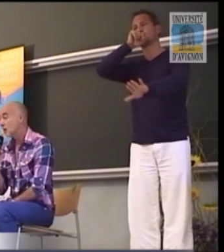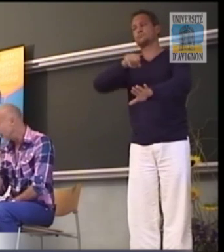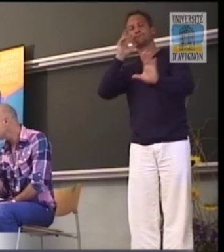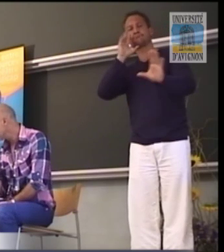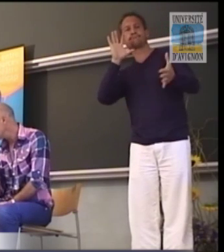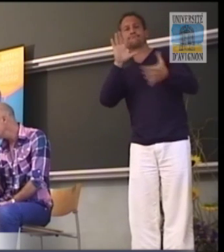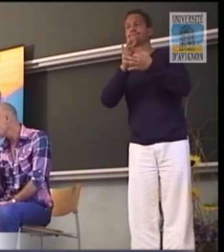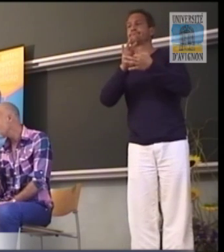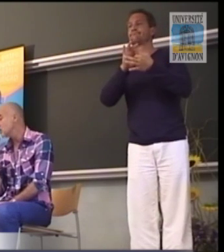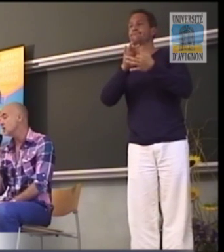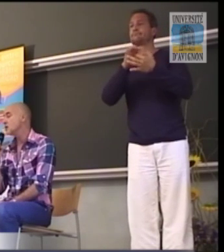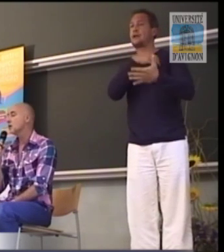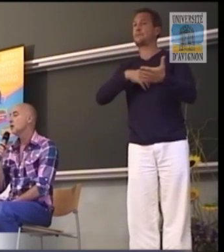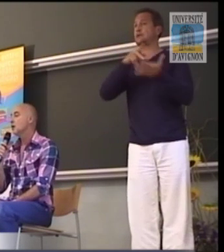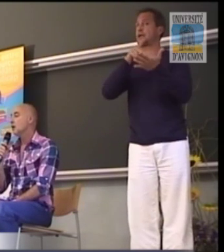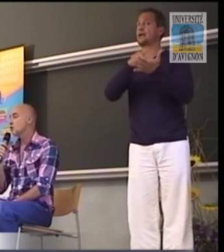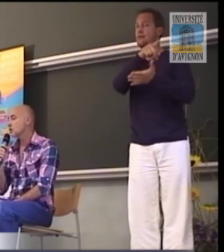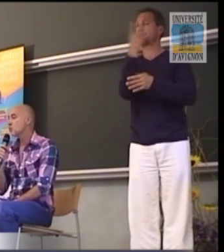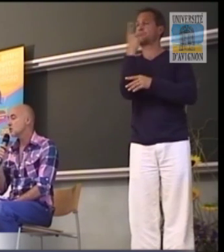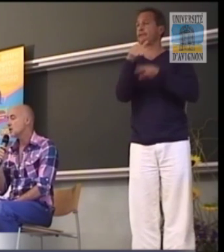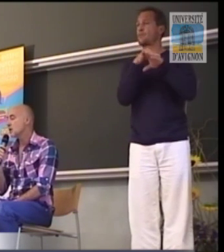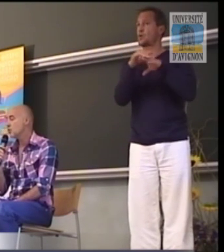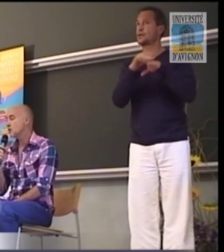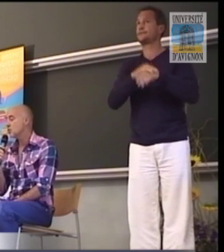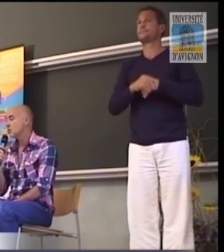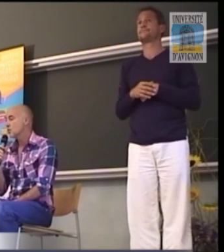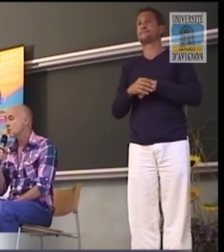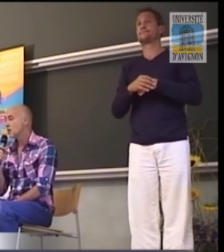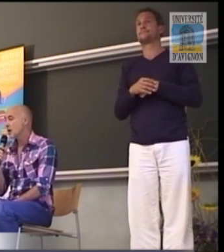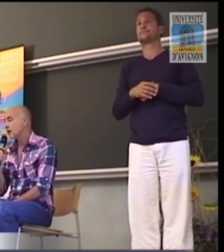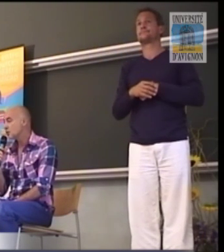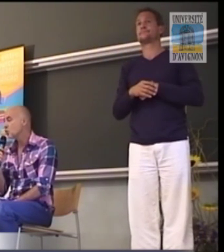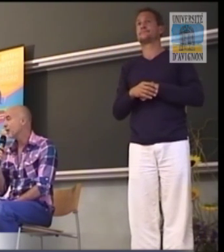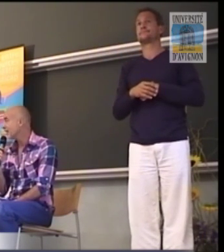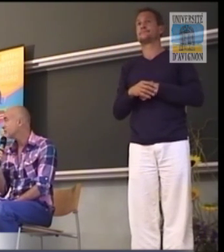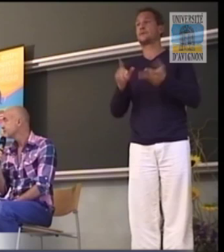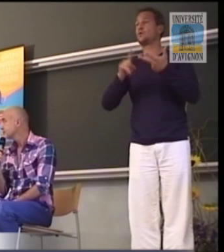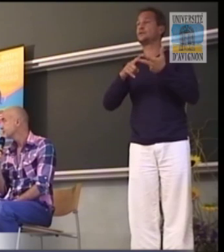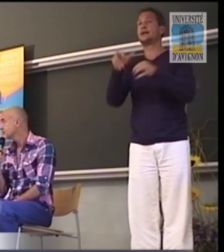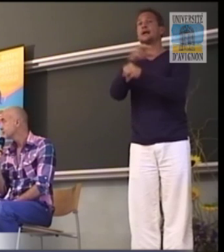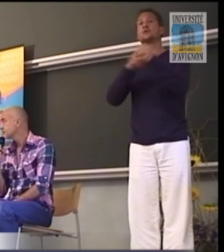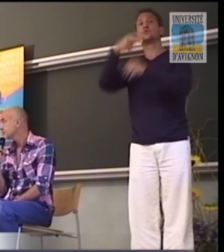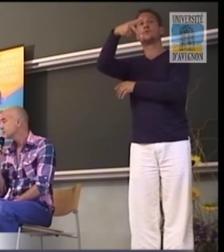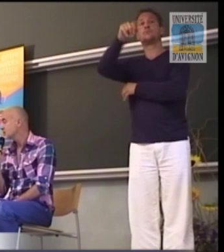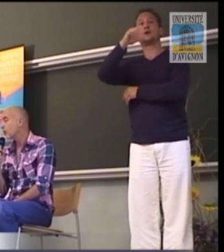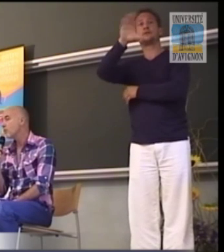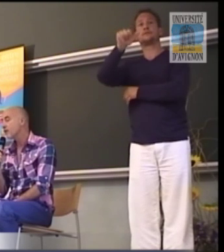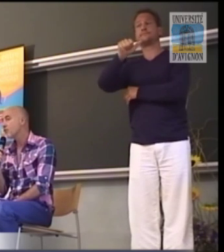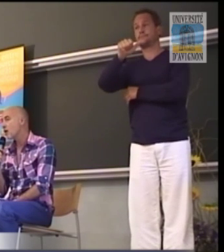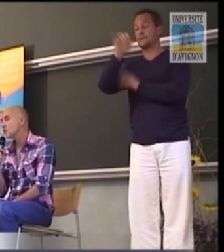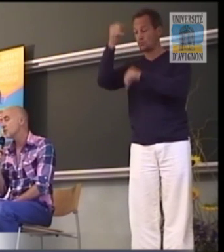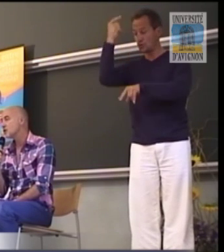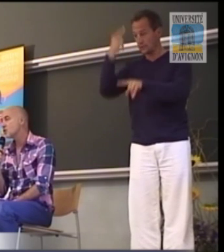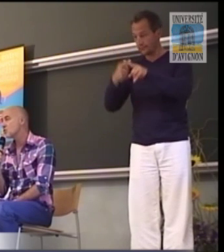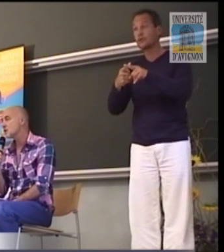réussite, la mairie de Paris, dans sa politique. Et je tiens aussi à saluer la région PACA. C'est la première